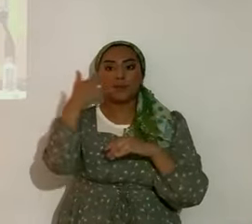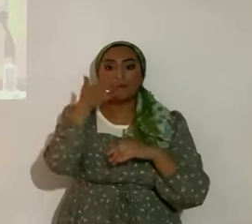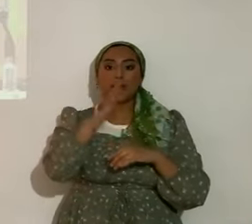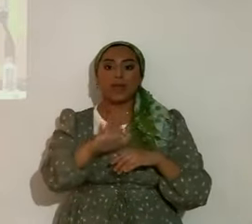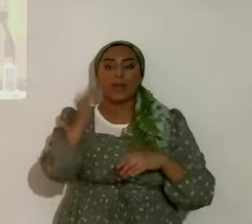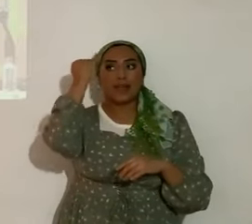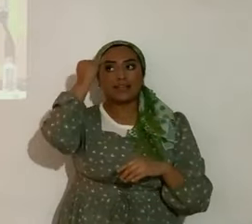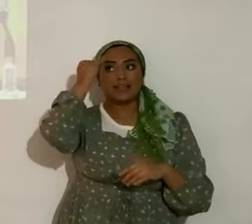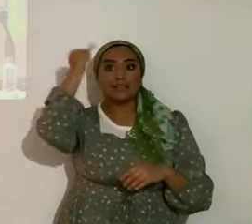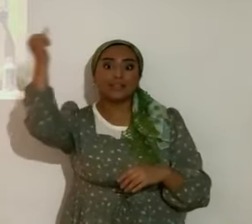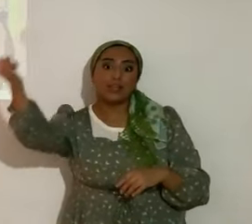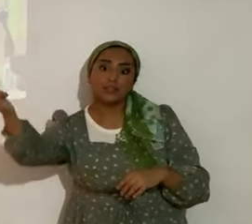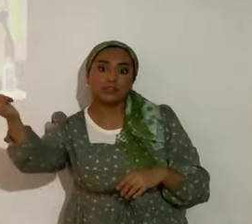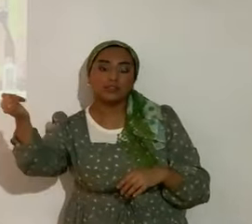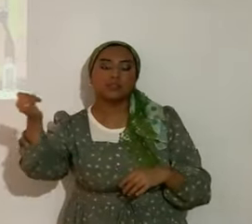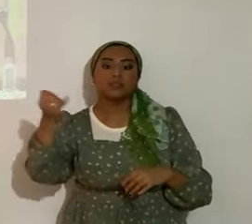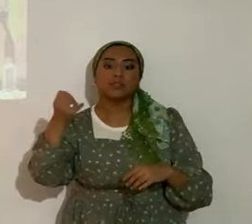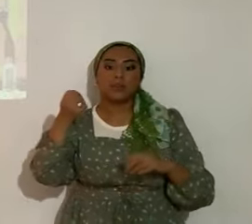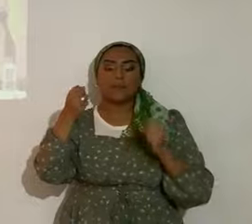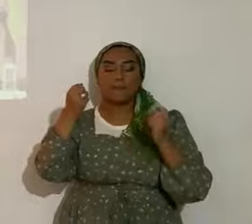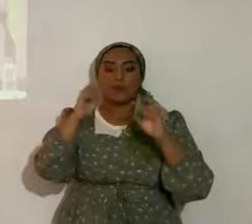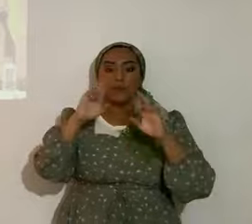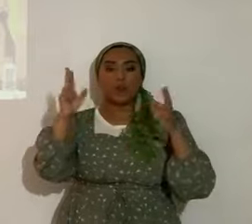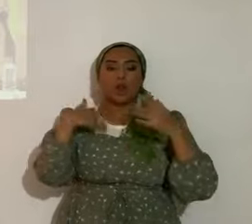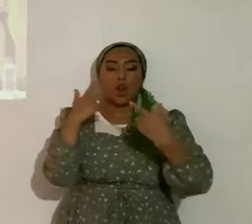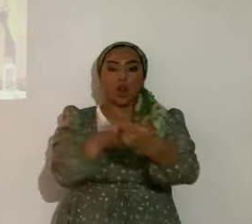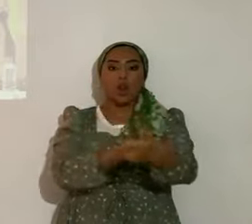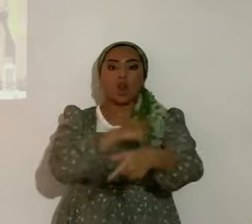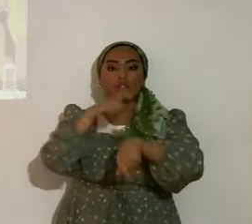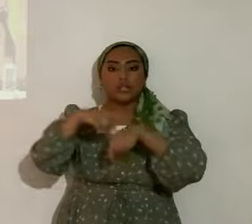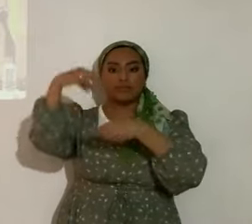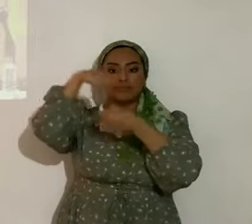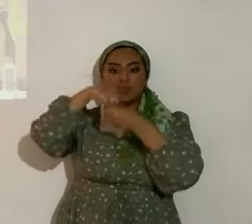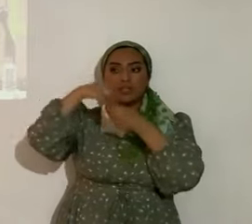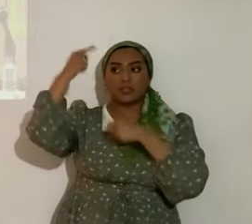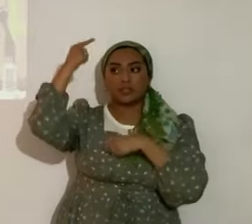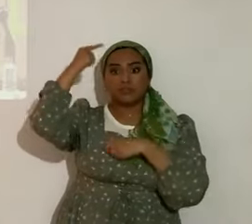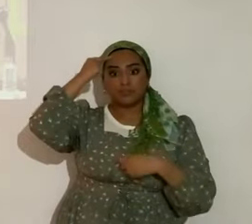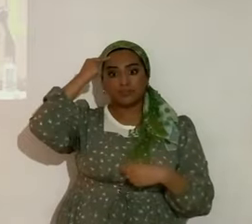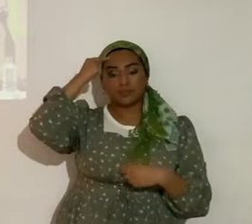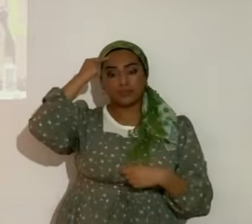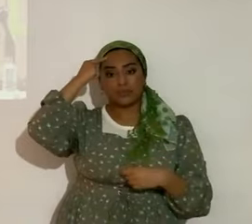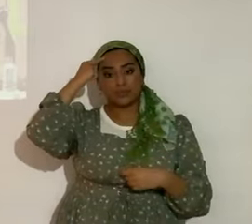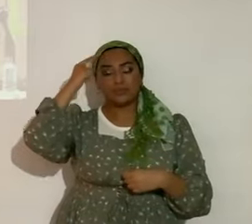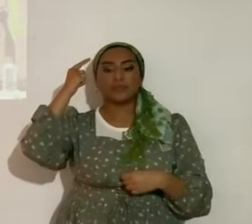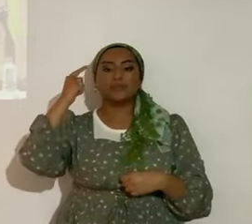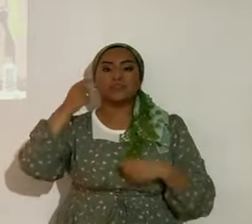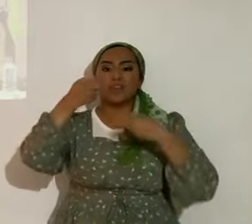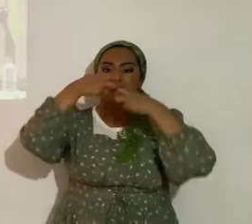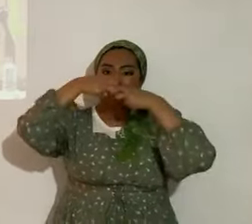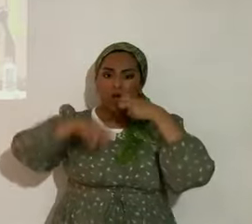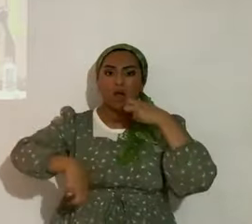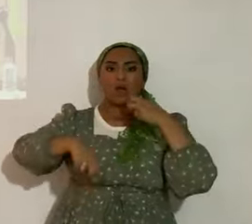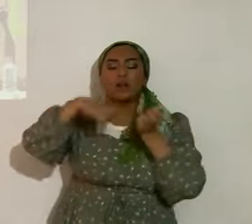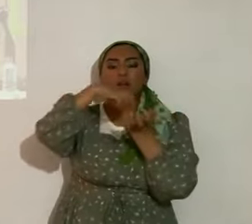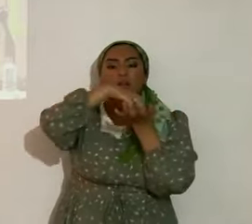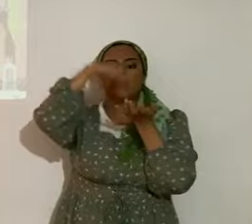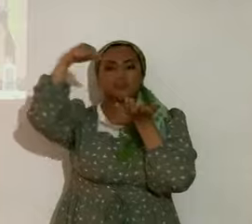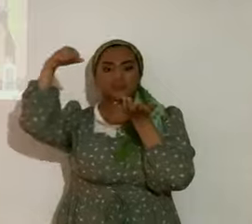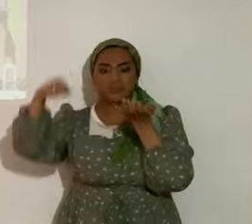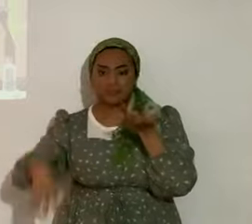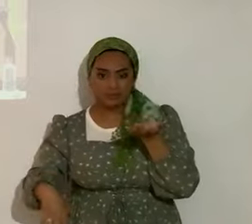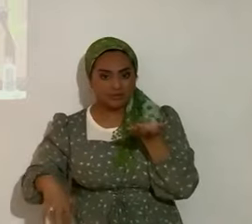malas y los males que ya tienen mucho tiempo alojadas en la mente son difíciles de expulsar,